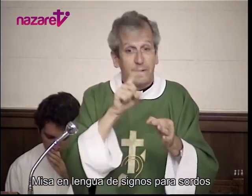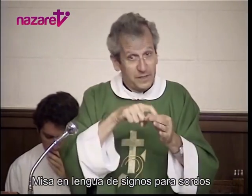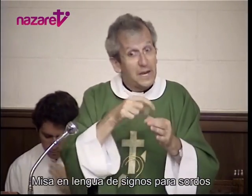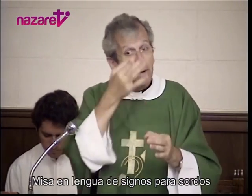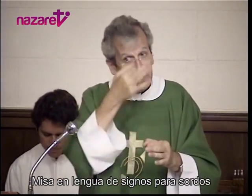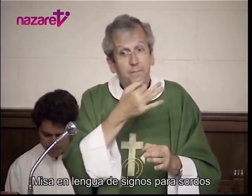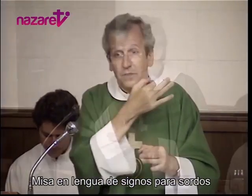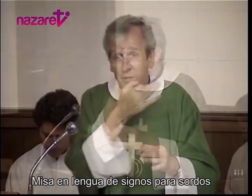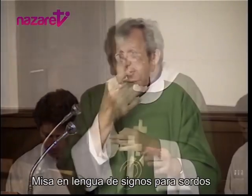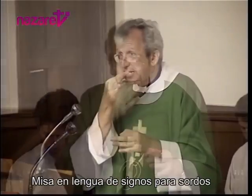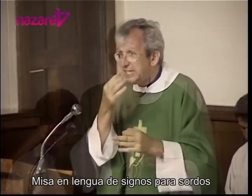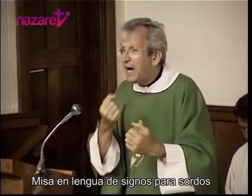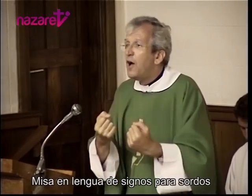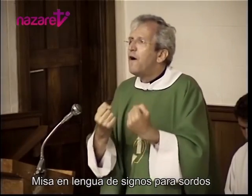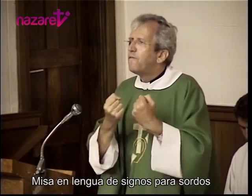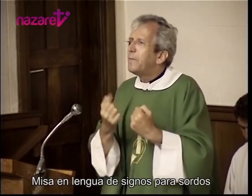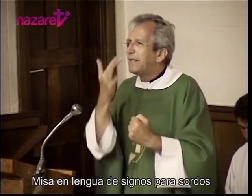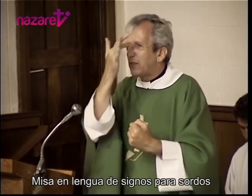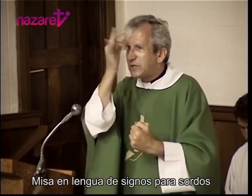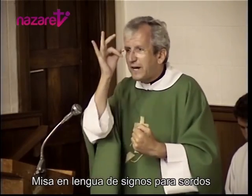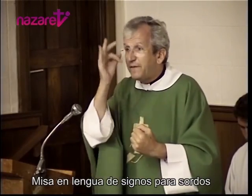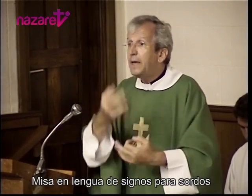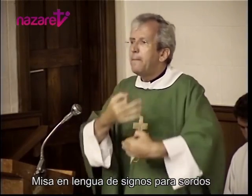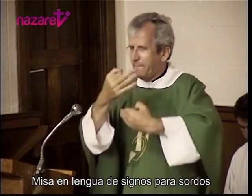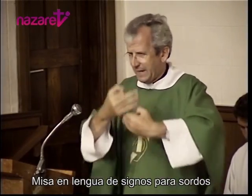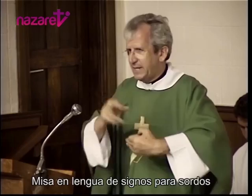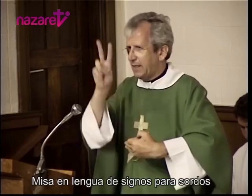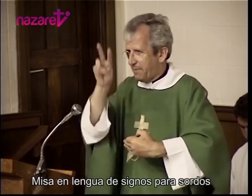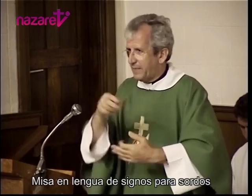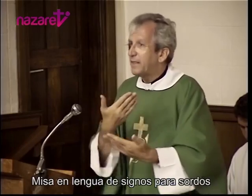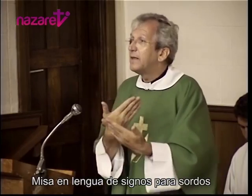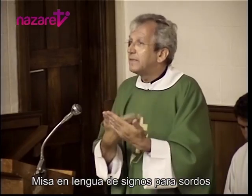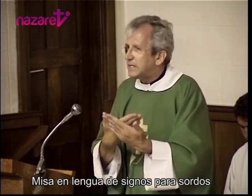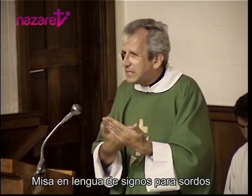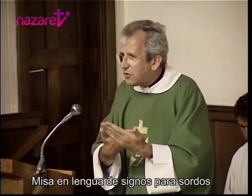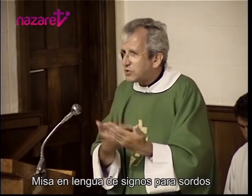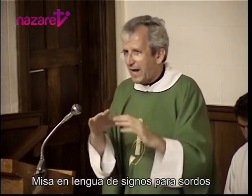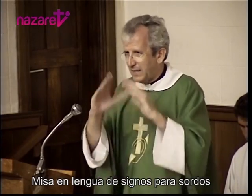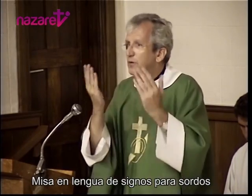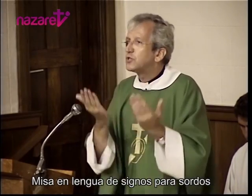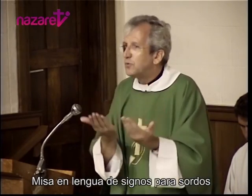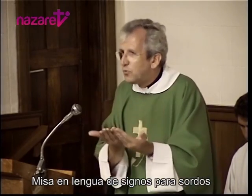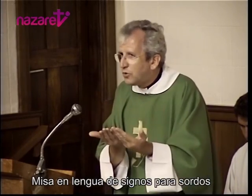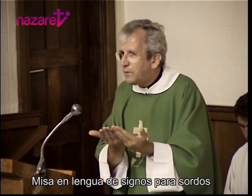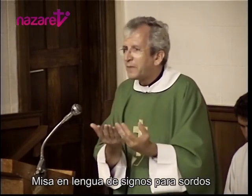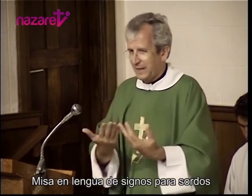través de la participación de la Eucaristía, fomentar nuestra fe para ser de verdad testigos ante nuestro mundo de